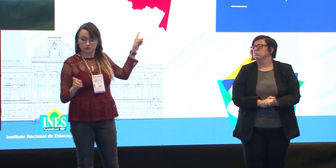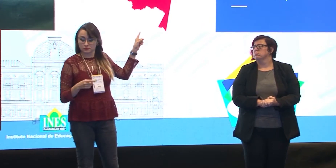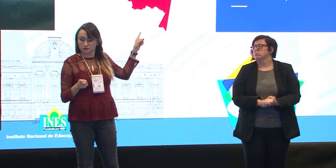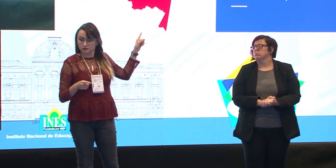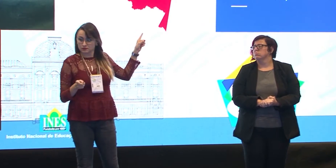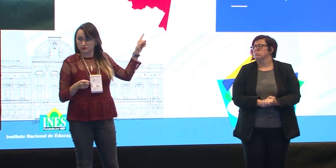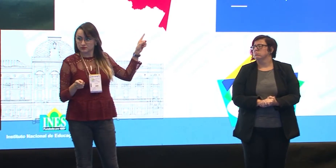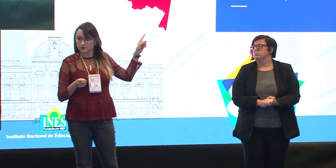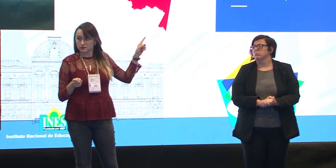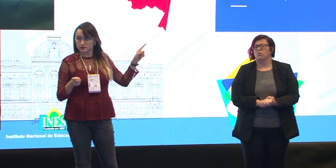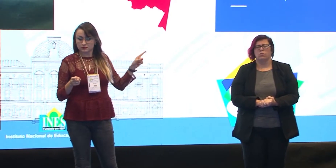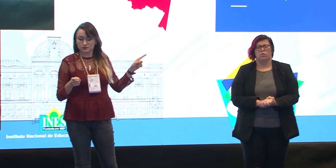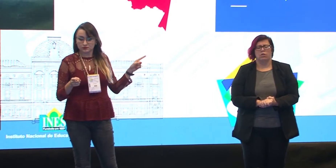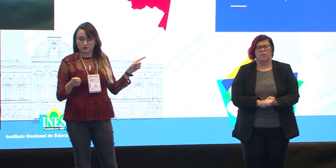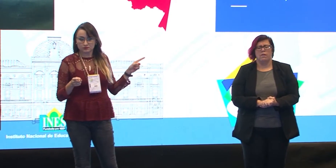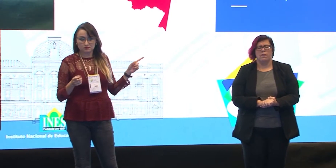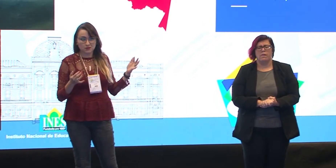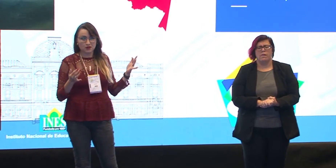favor?